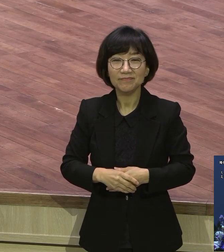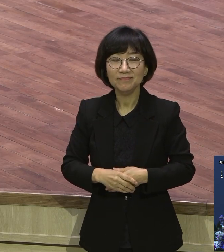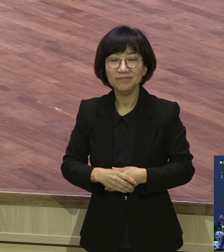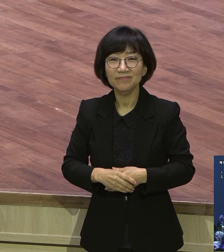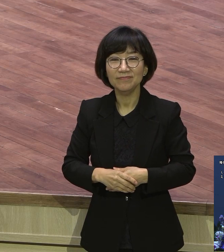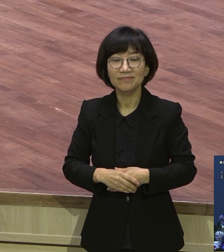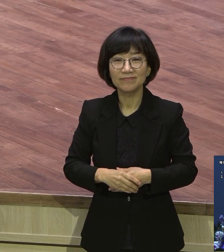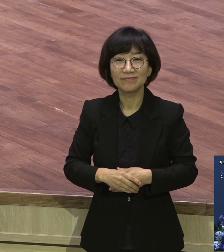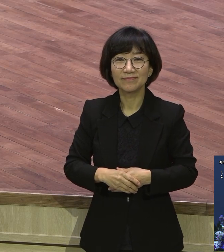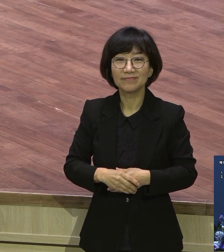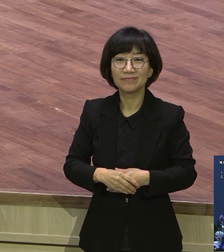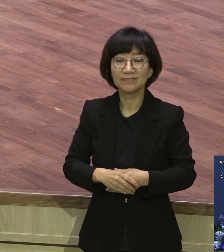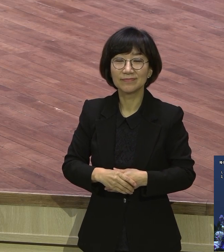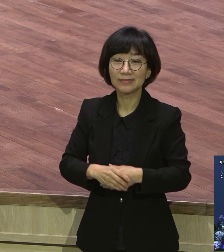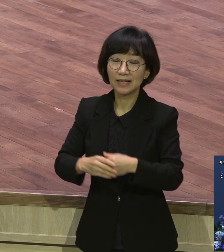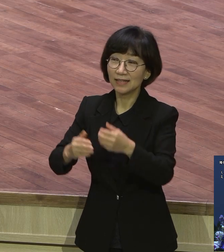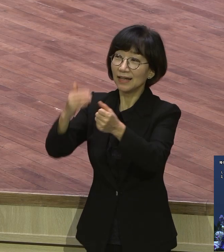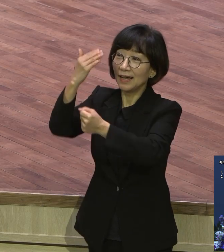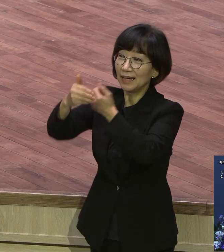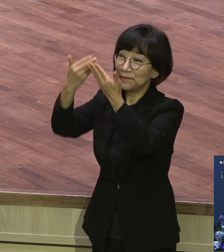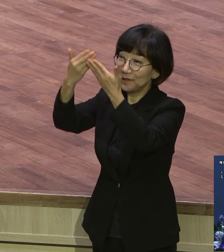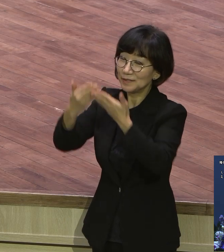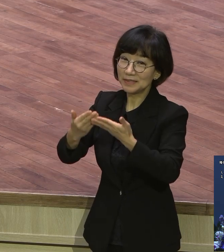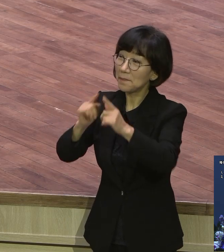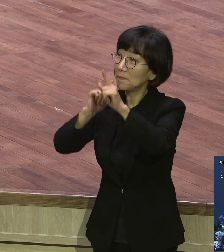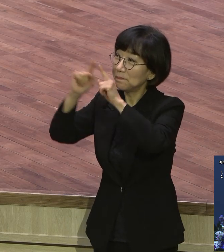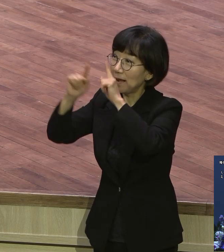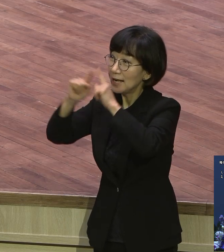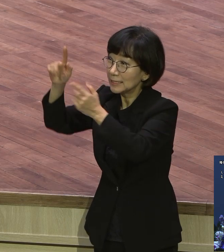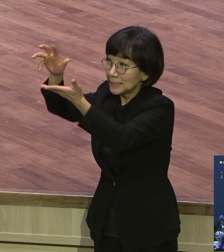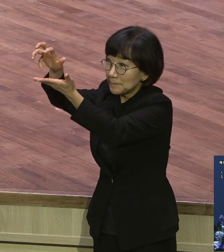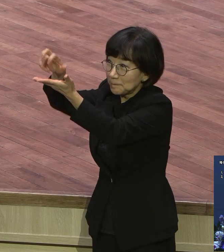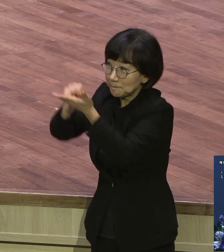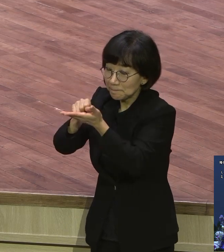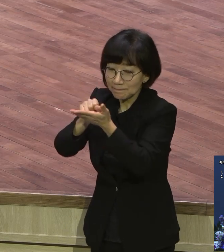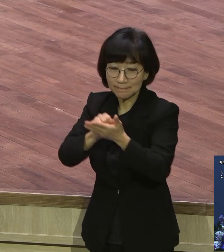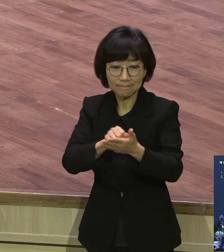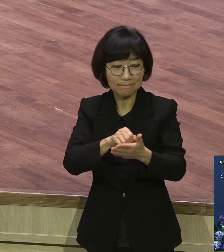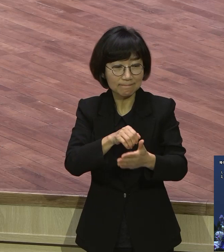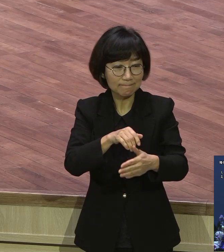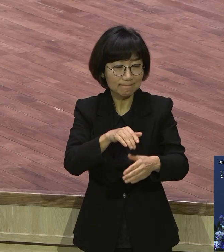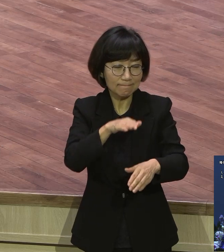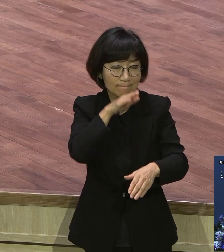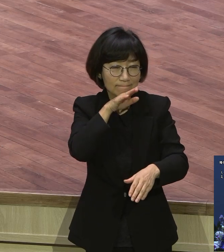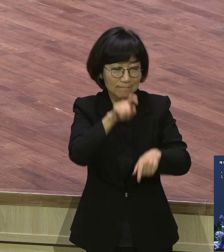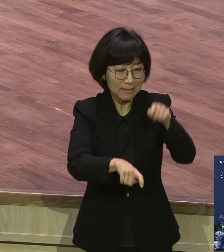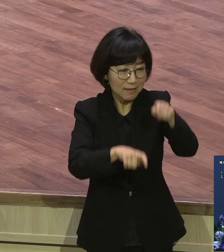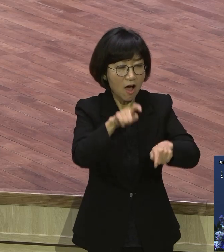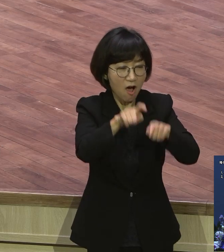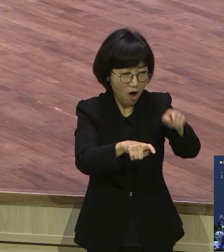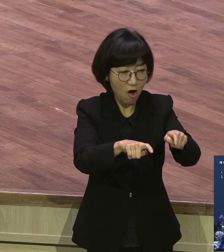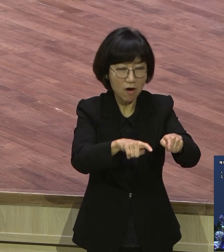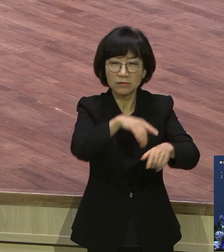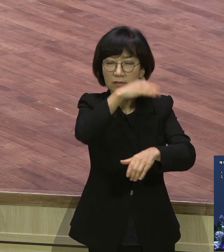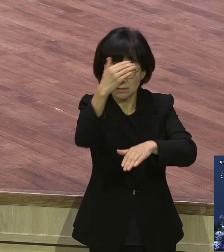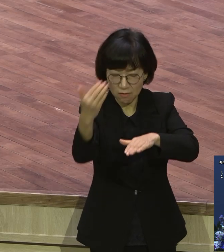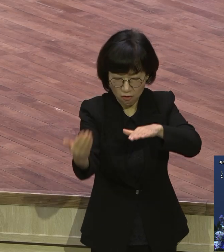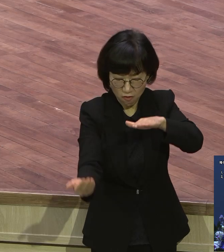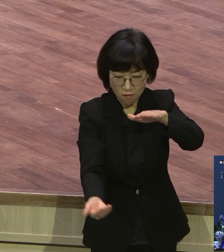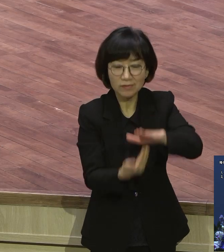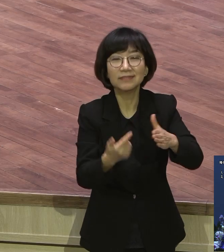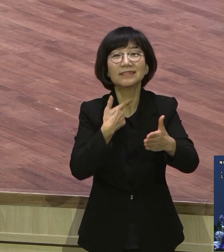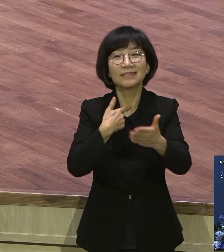하나님께서 주신 말씀을 실제로 실행했더니 성취되는 체험 말씀은